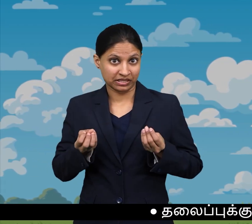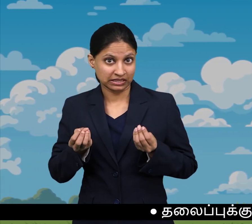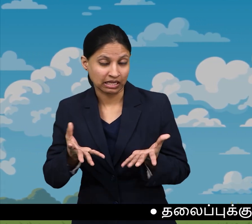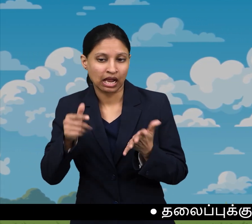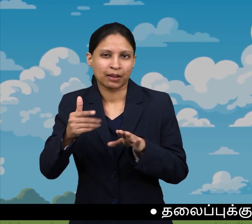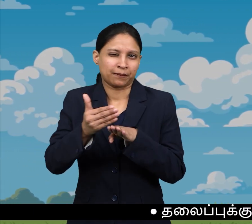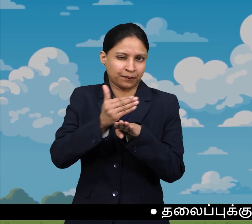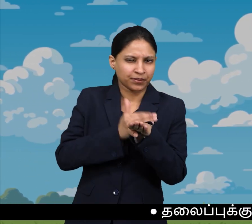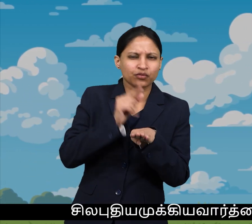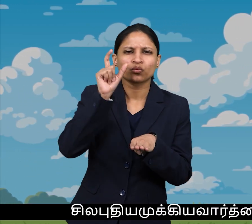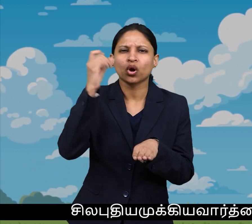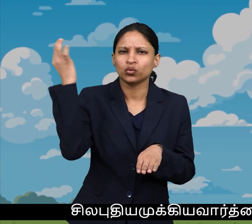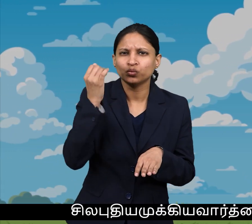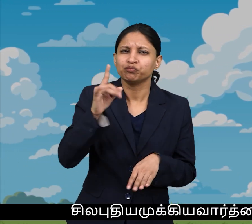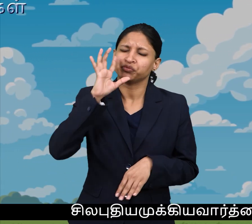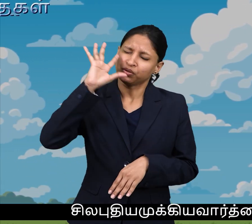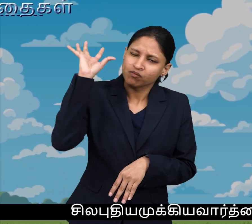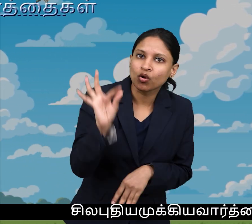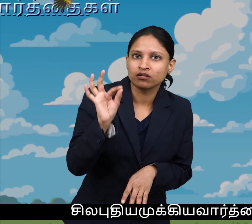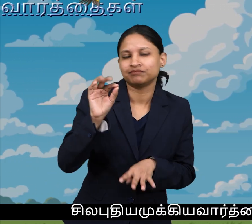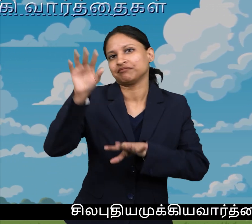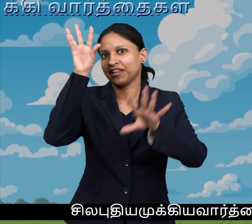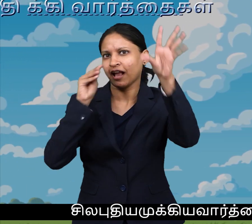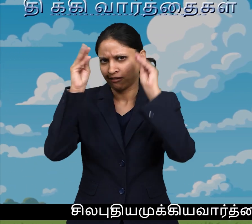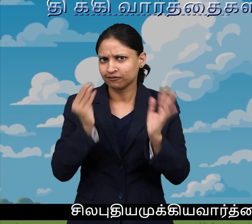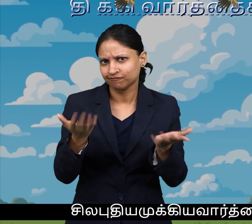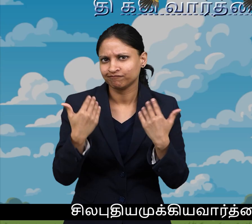தலைப்பிற்குள் செல்வதற்கு முன் சில முக்கிய வார்த்தைகளை கற்றுக்கொள்வோம்.